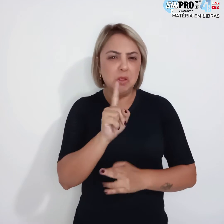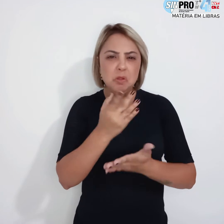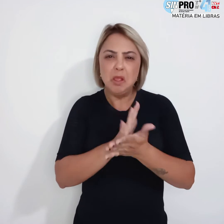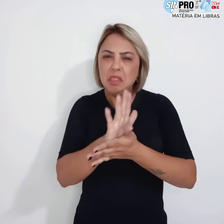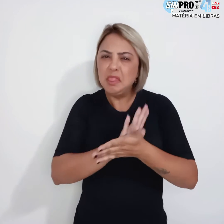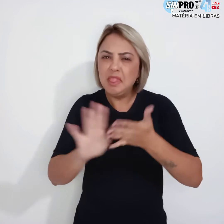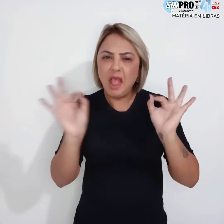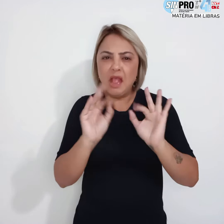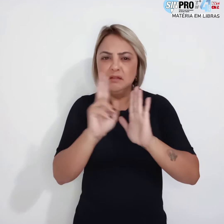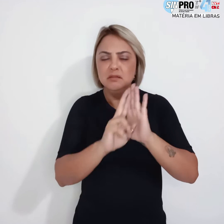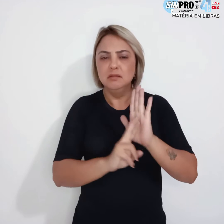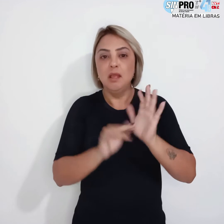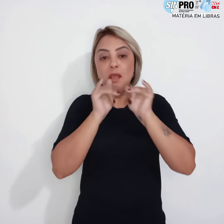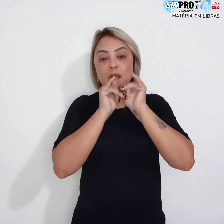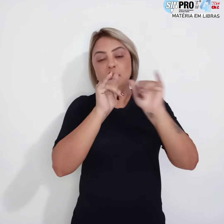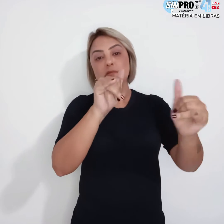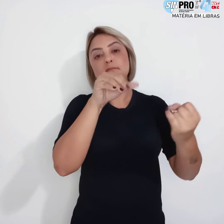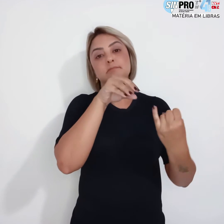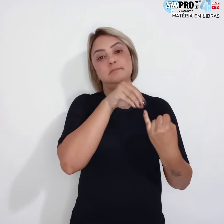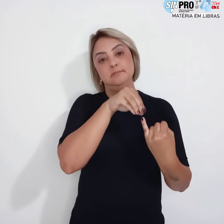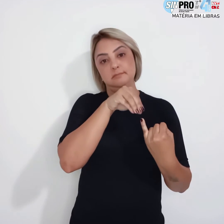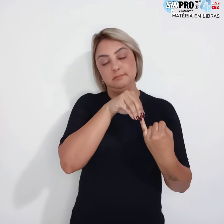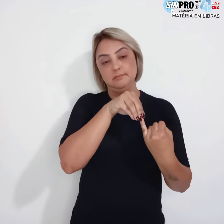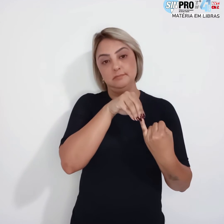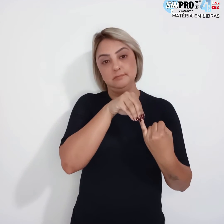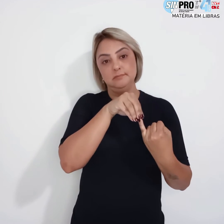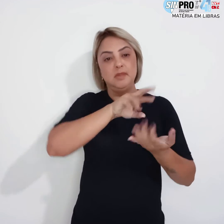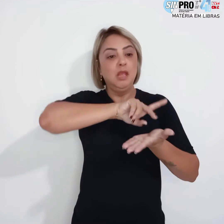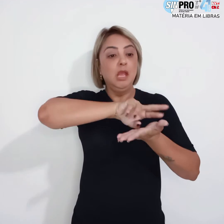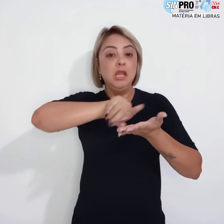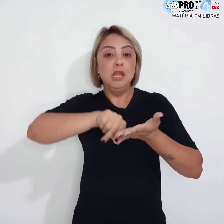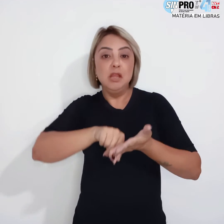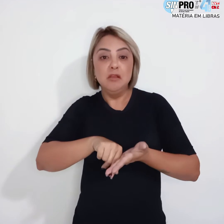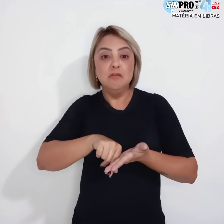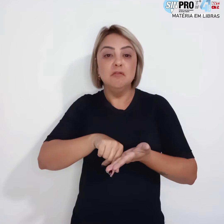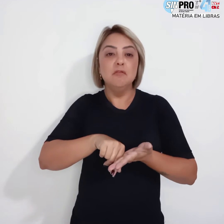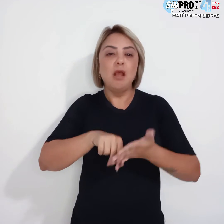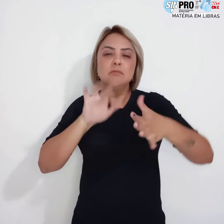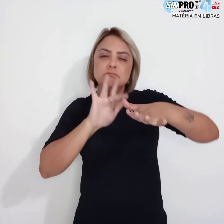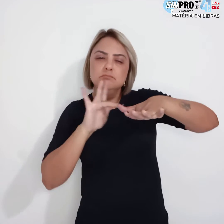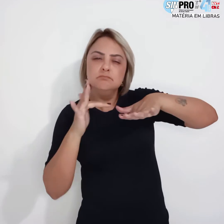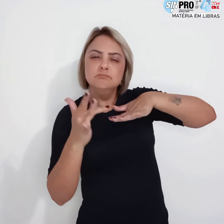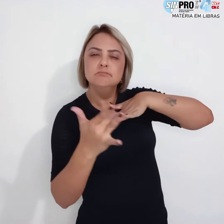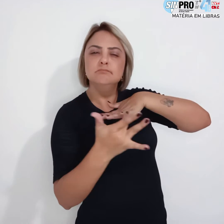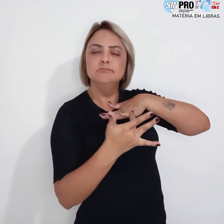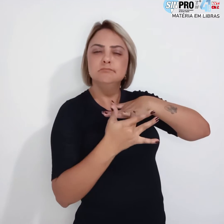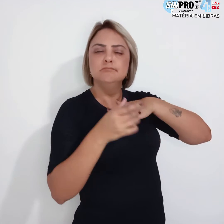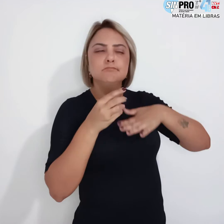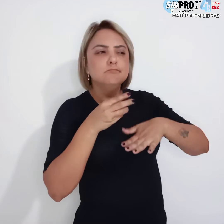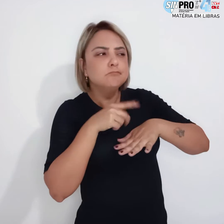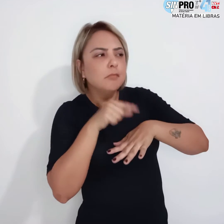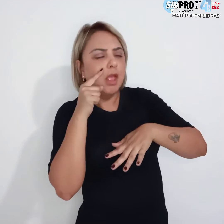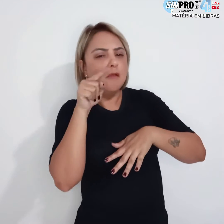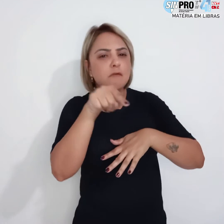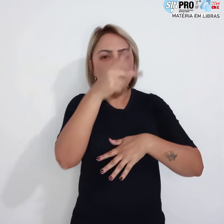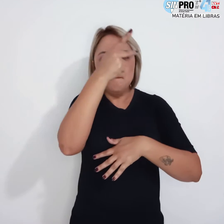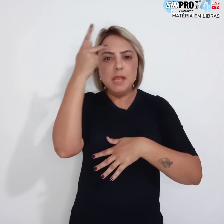básico, anunciado pelo INEP. Em diversos posts nas redes sociais, é possível ver candidatos em todo o